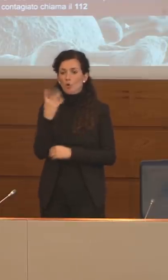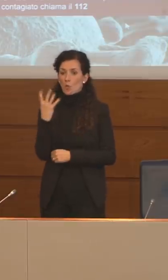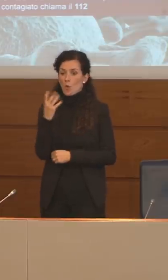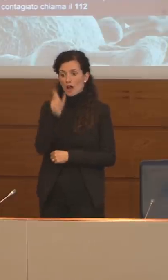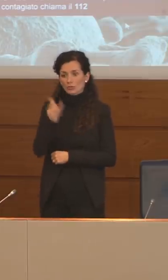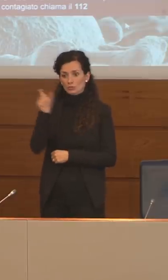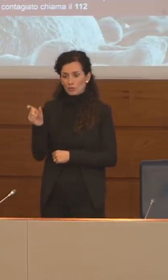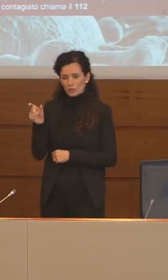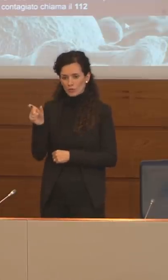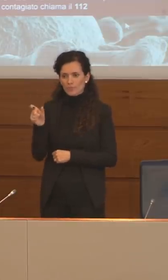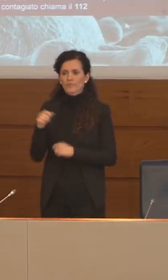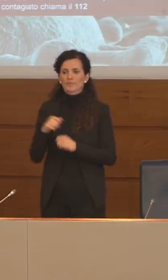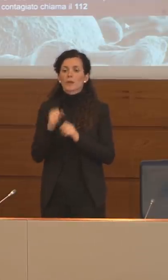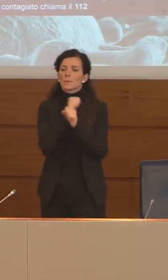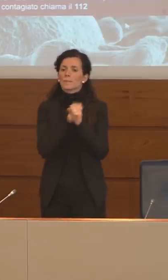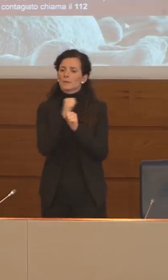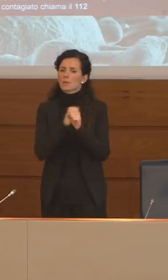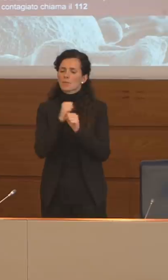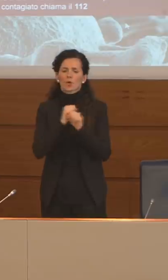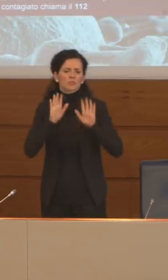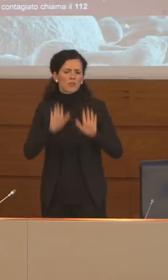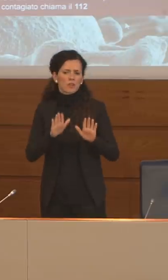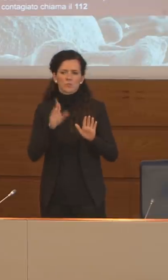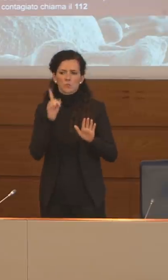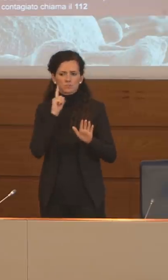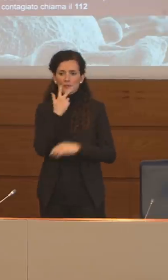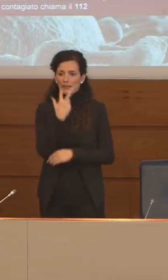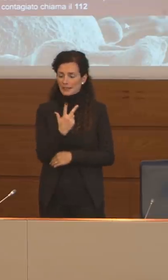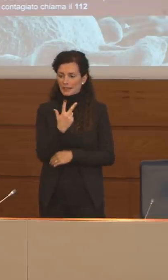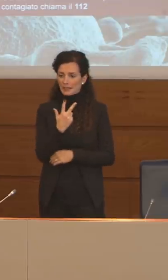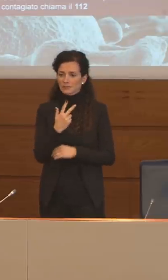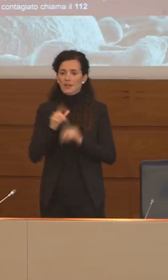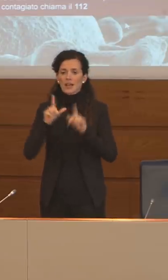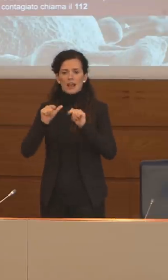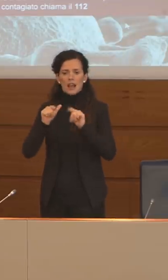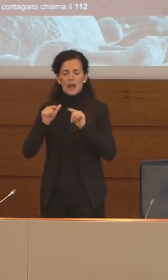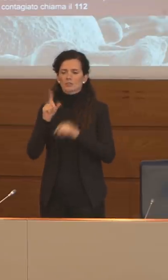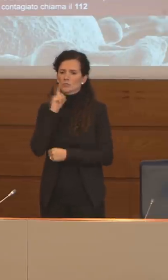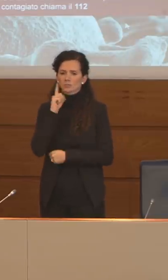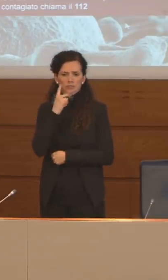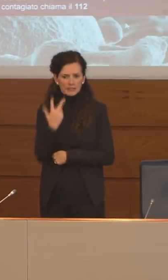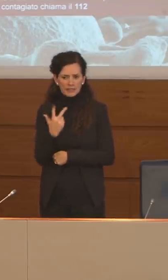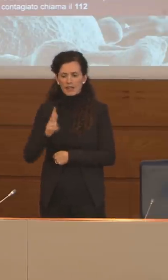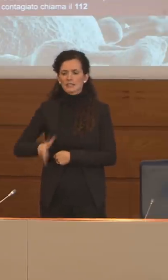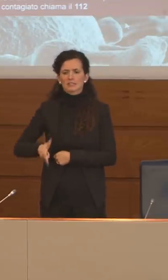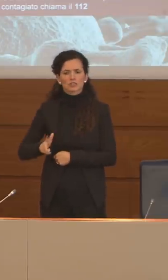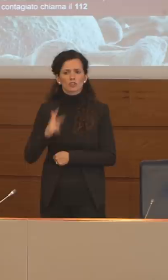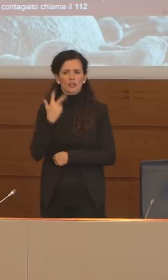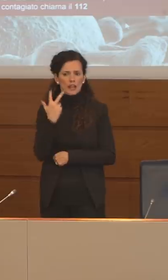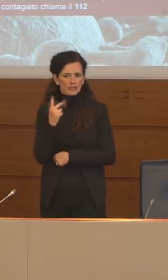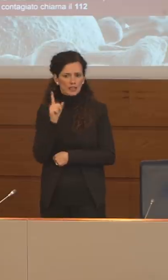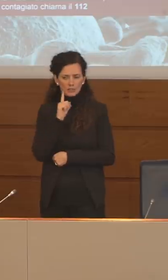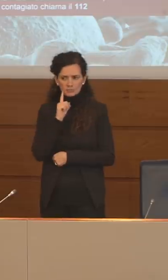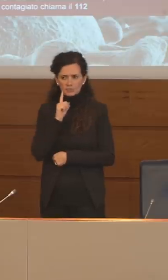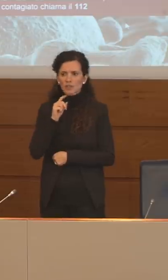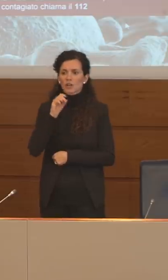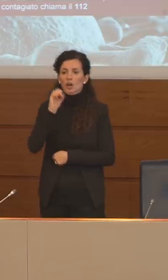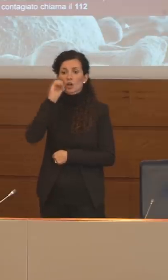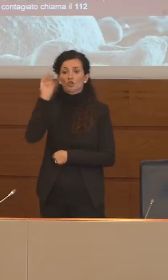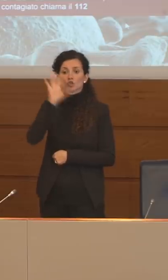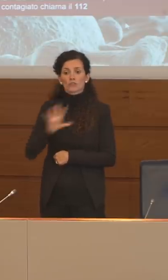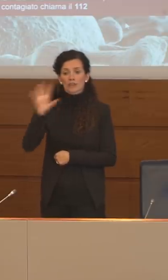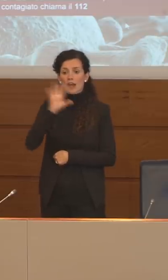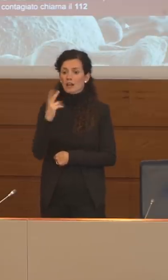casi il piemonte è fermo sempre a 3 il lazio sempre a 3 la sicilia sempre a te la toscana